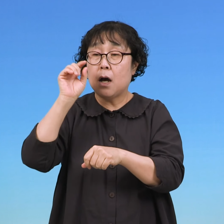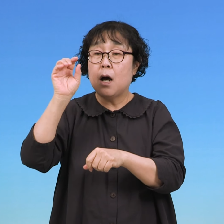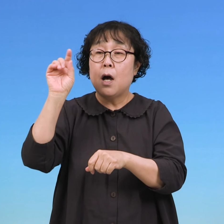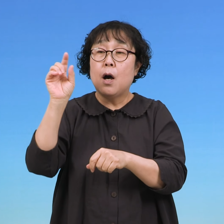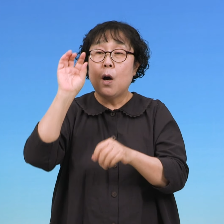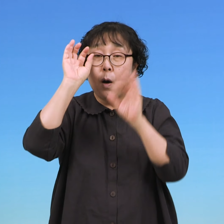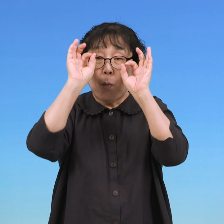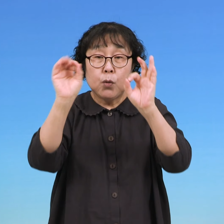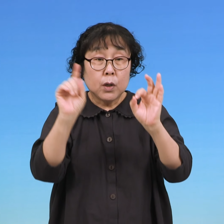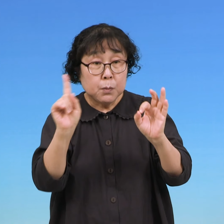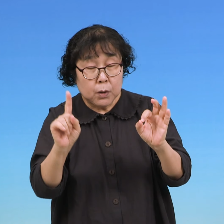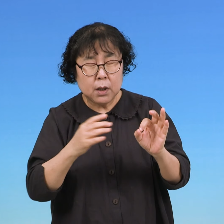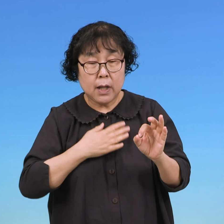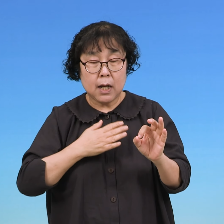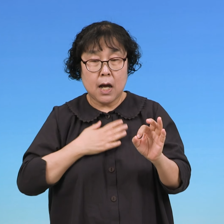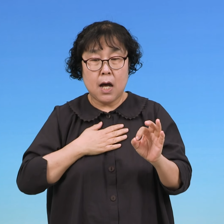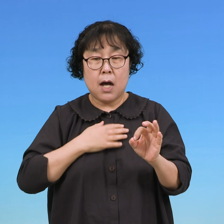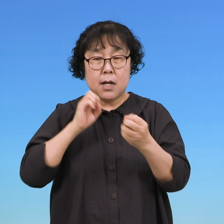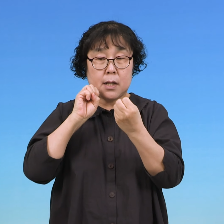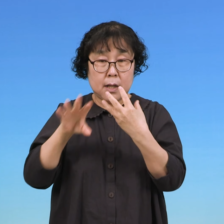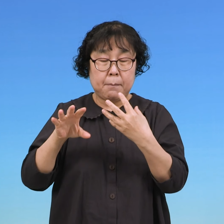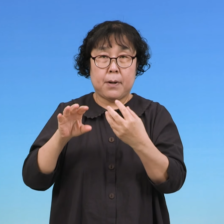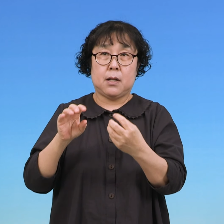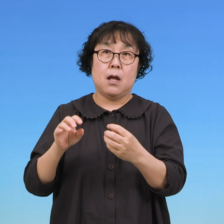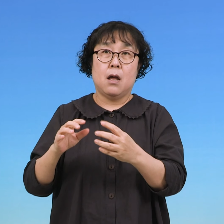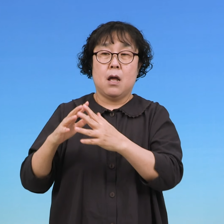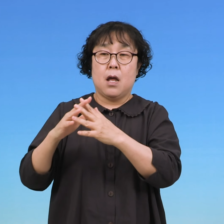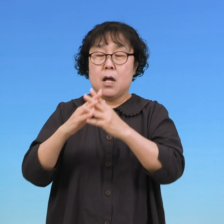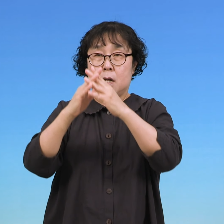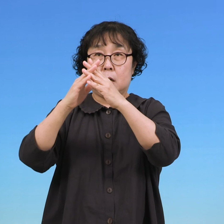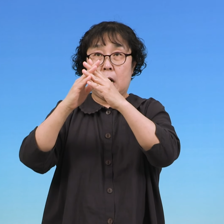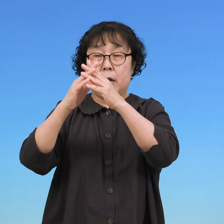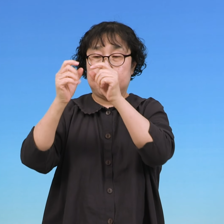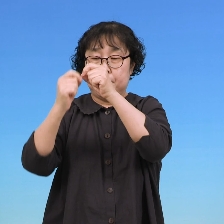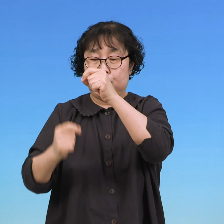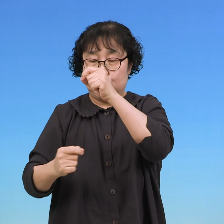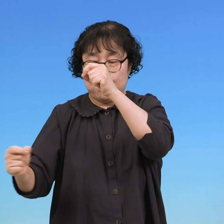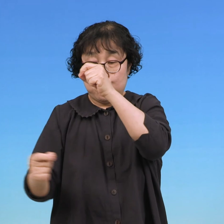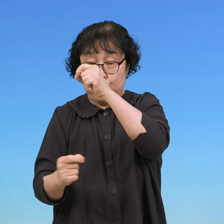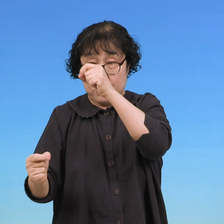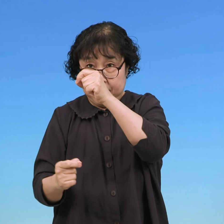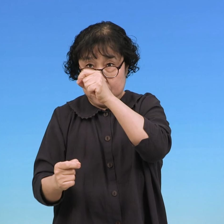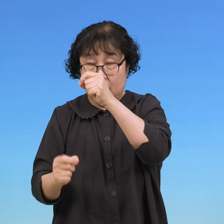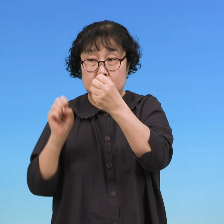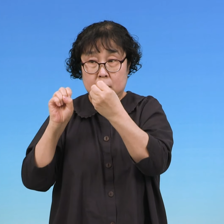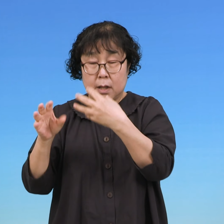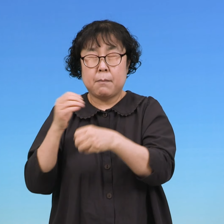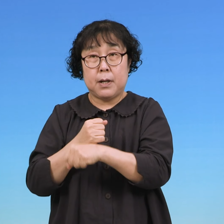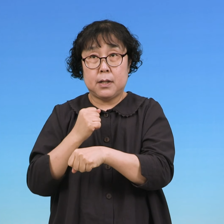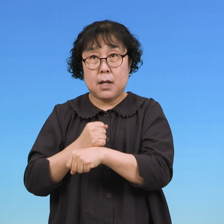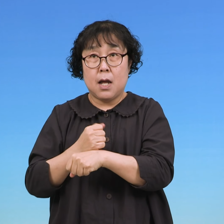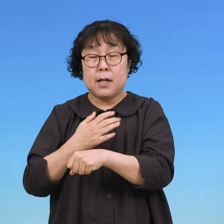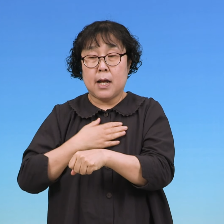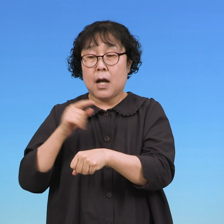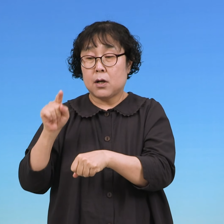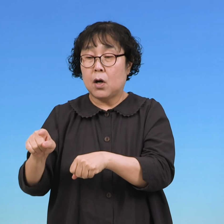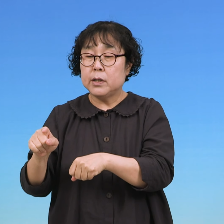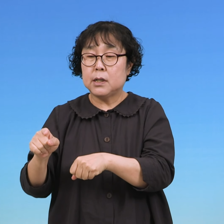무엇을 보느냐 내가 대답하되 다림줄이니이다 주께서 이르시되 내가 다림줄을 내 백성 이스라엘 가운데